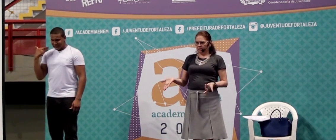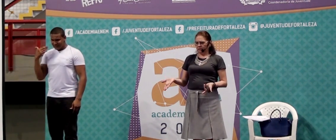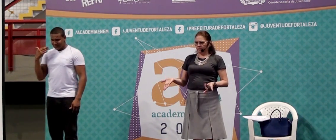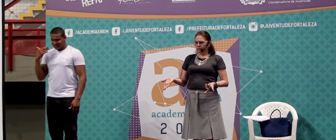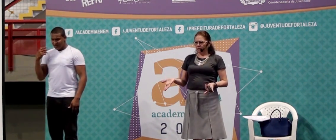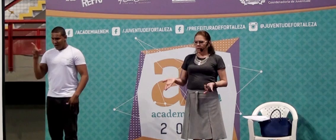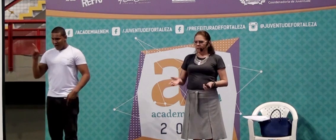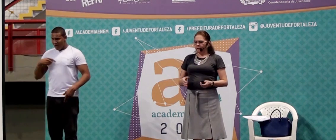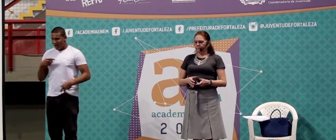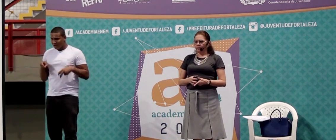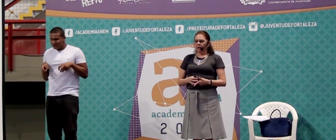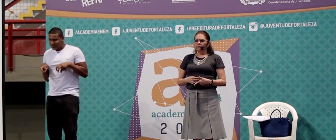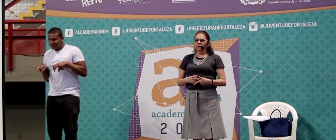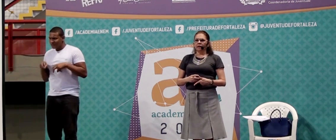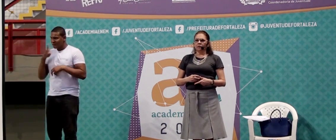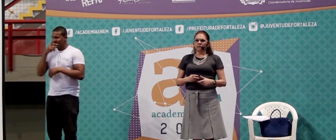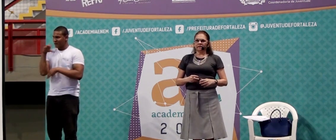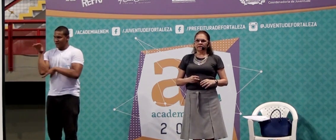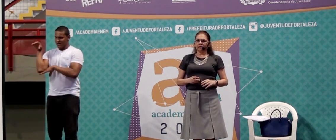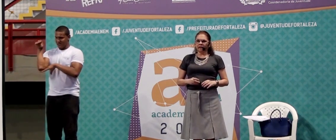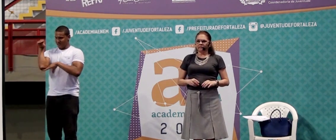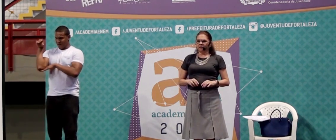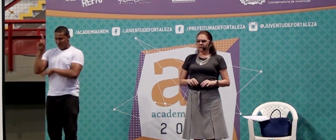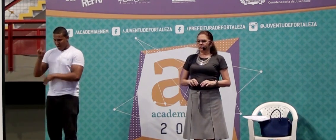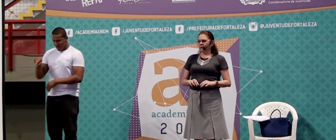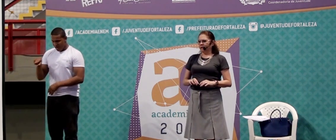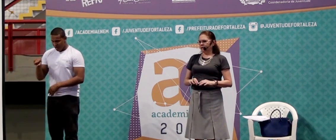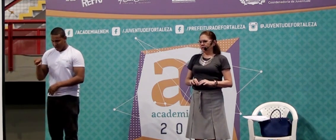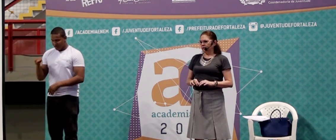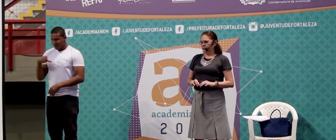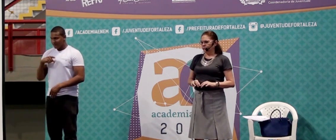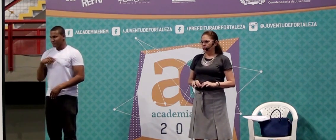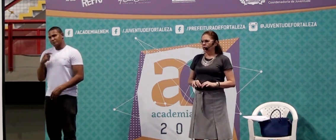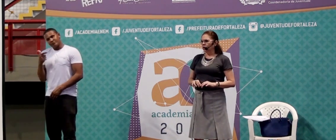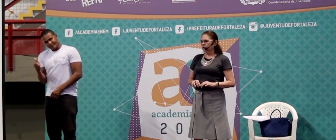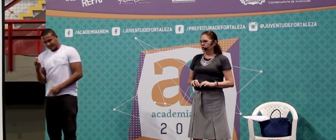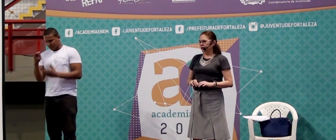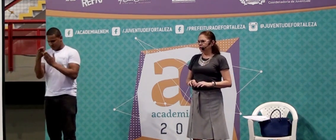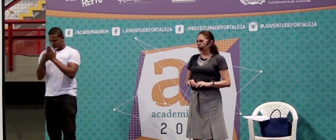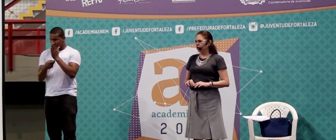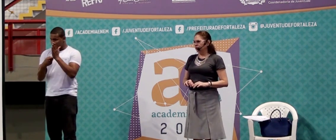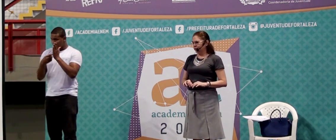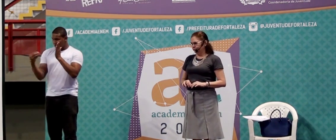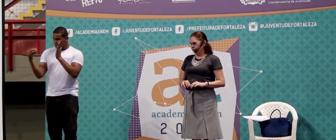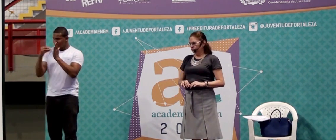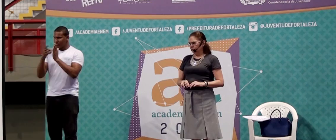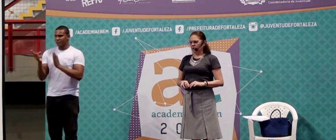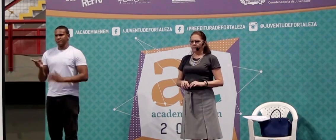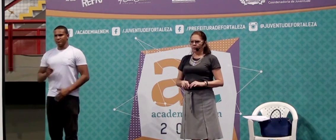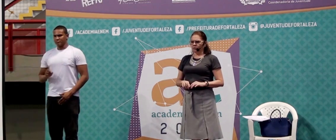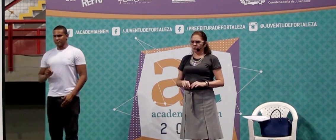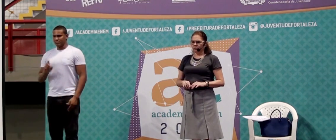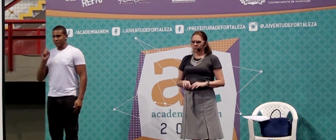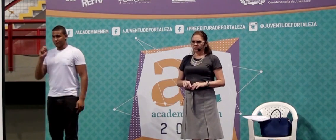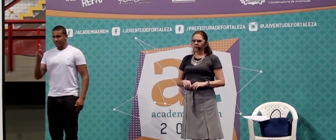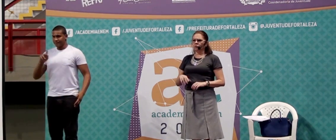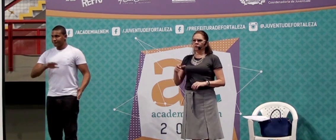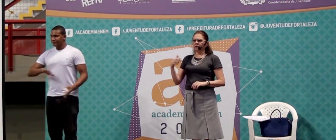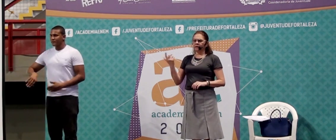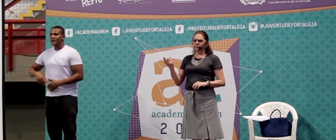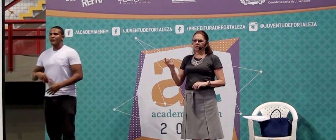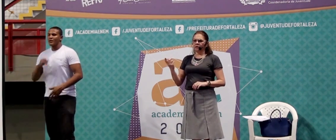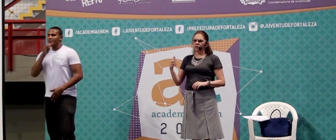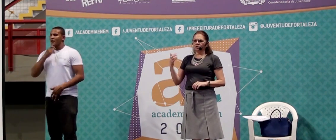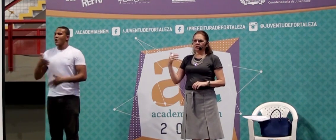preciso dizer isso, tá? Não escreva na sua redação: hoje em dia, só pode. Nem